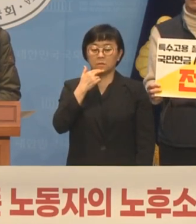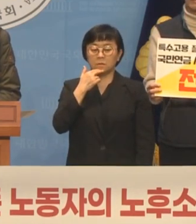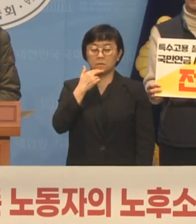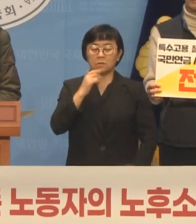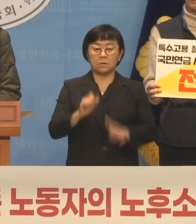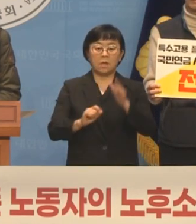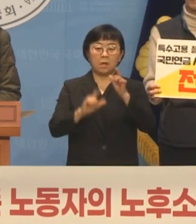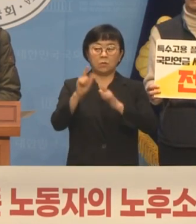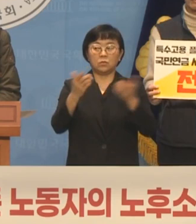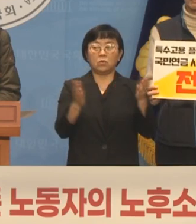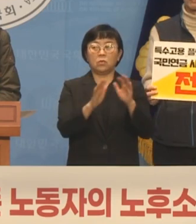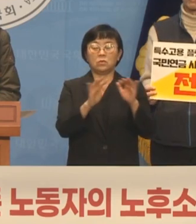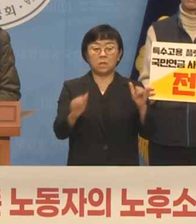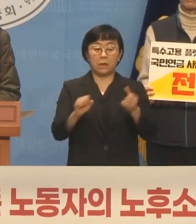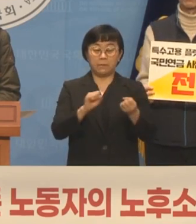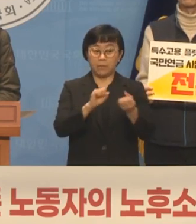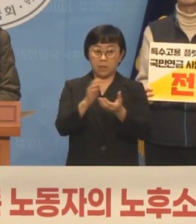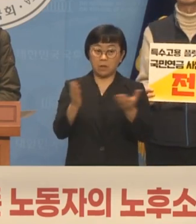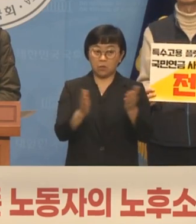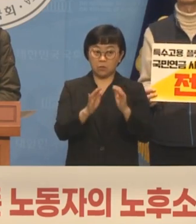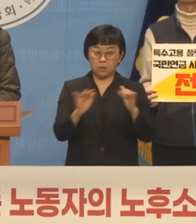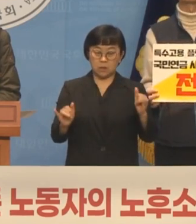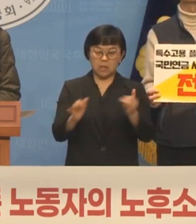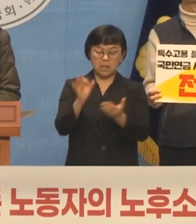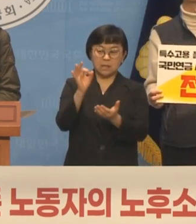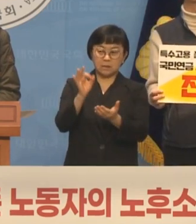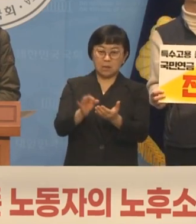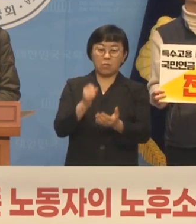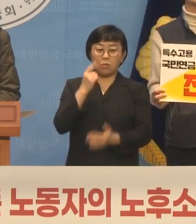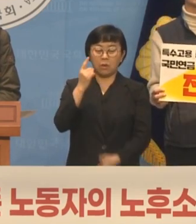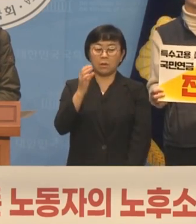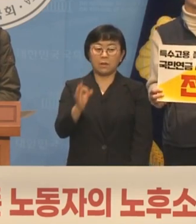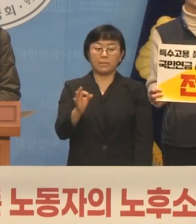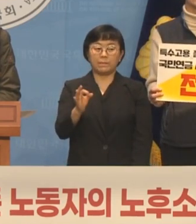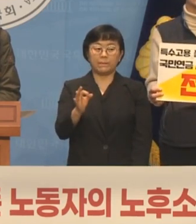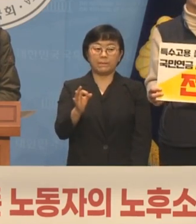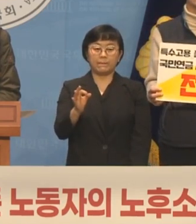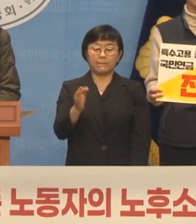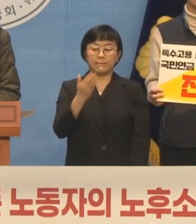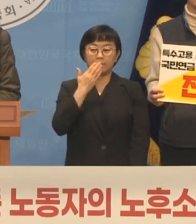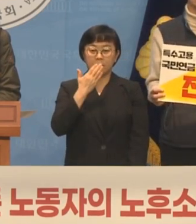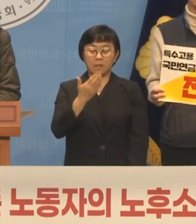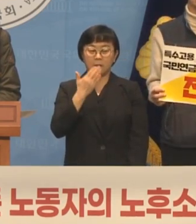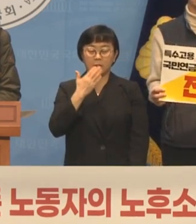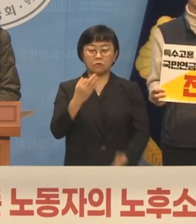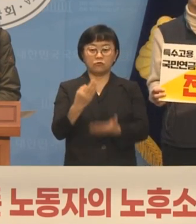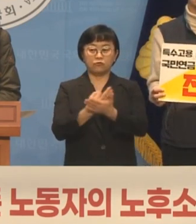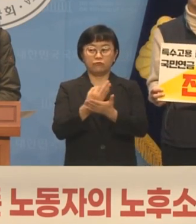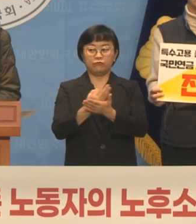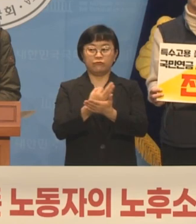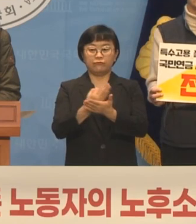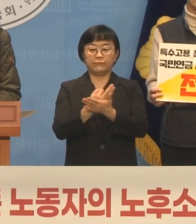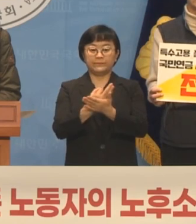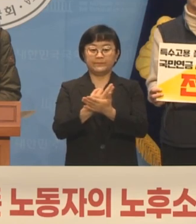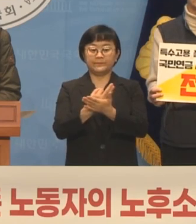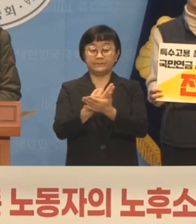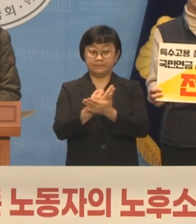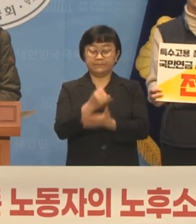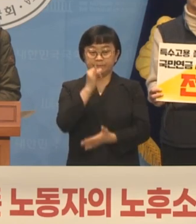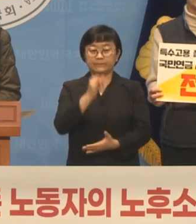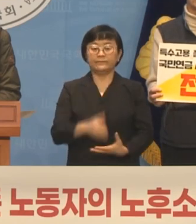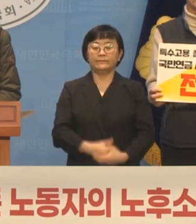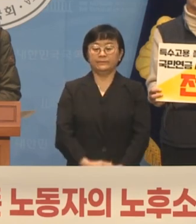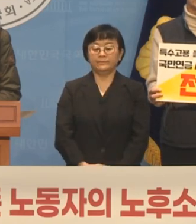상당수의 플랫폼 노동자들, 배달 노동자들이 최저임금이 되지도 않는 이런 수입을 가지는 경우도